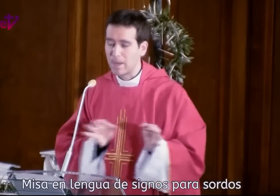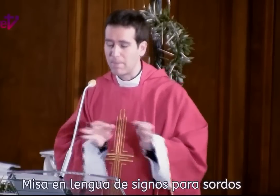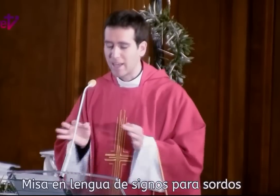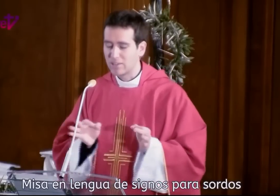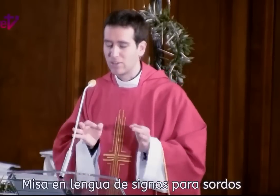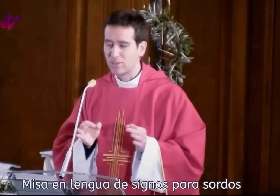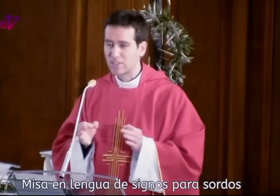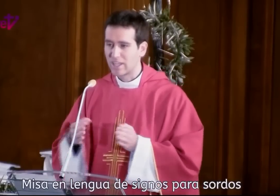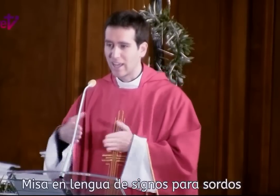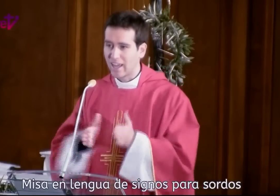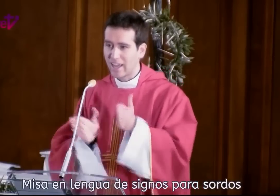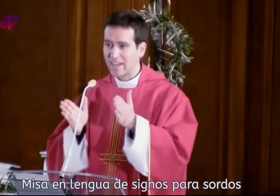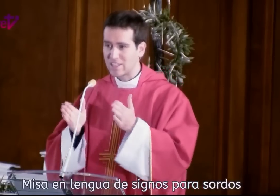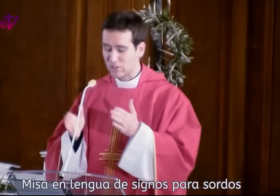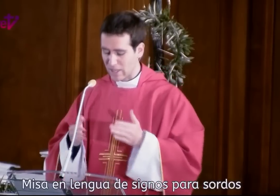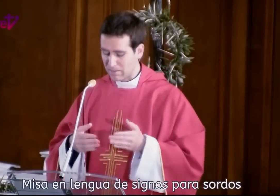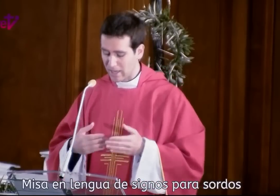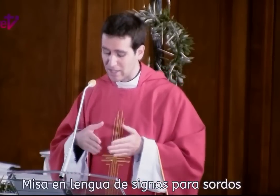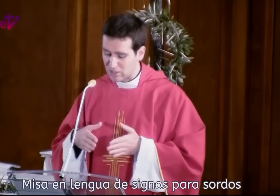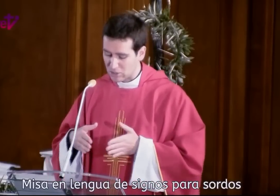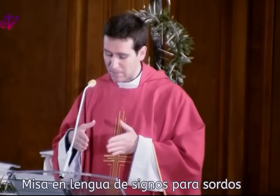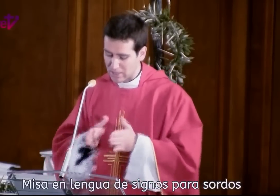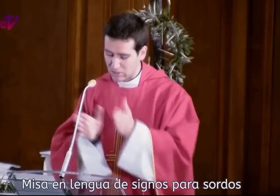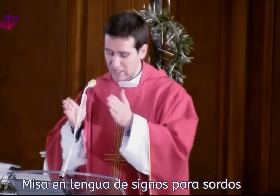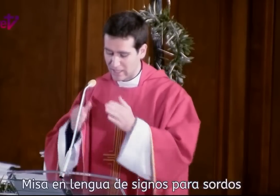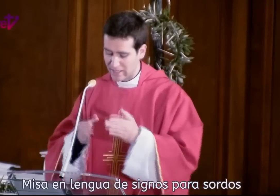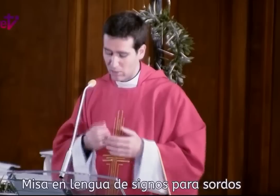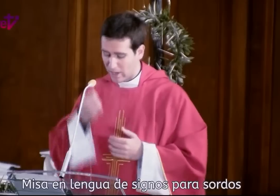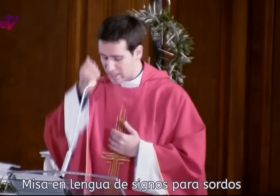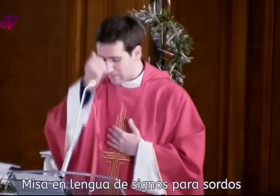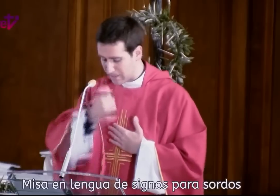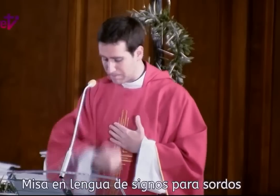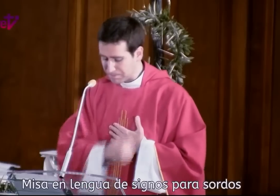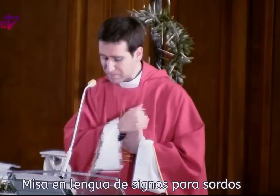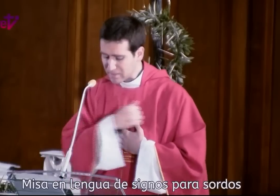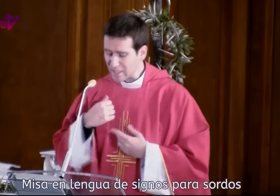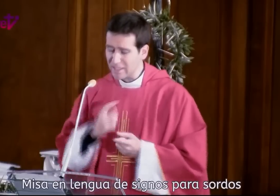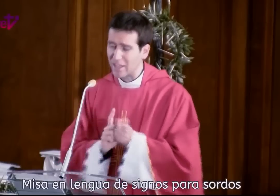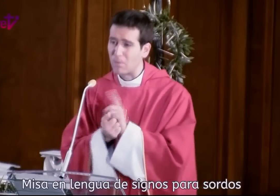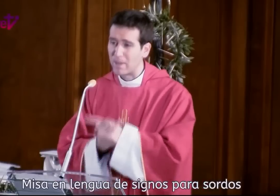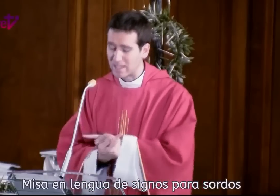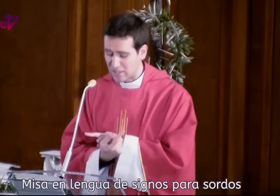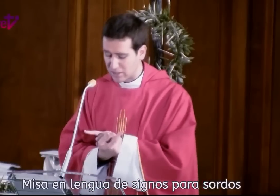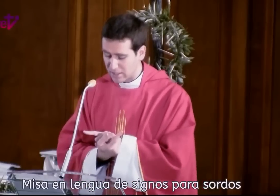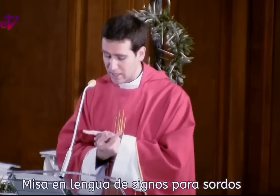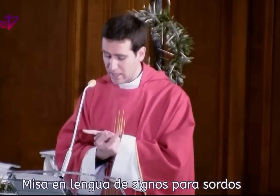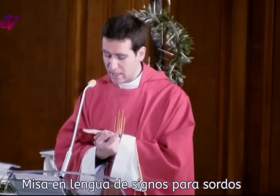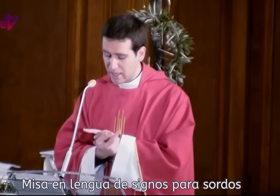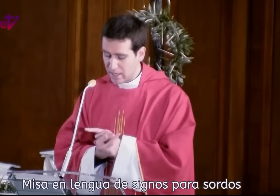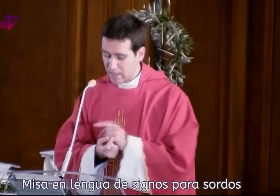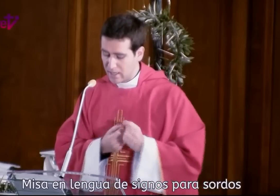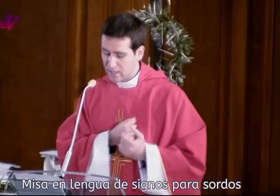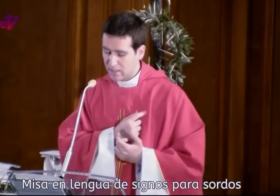imitarlas preparándonos en estos pasos de Cuaresma, de conversión,